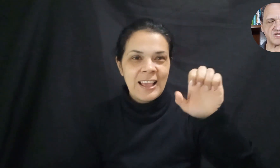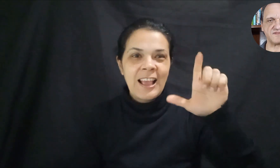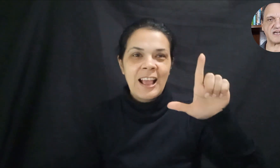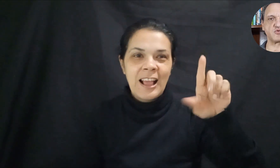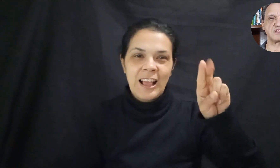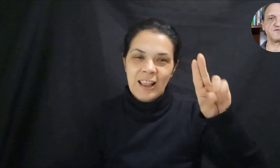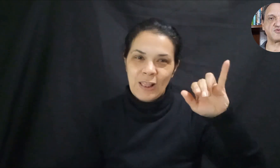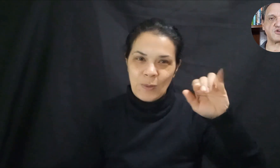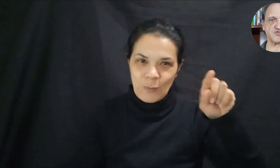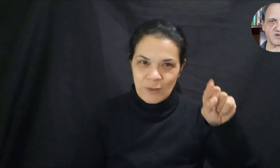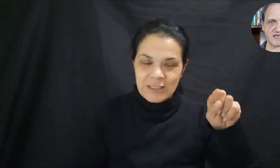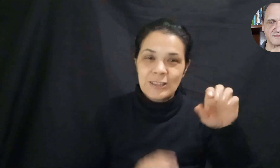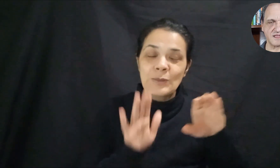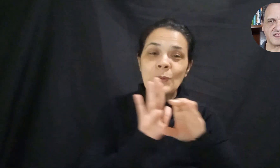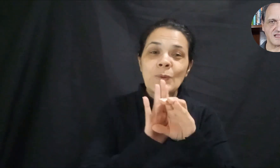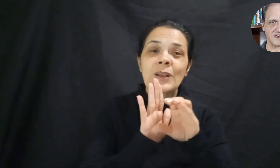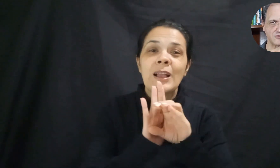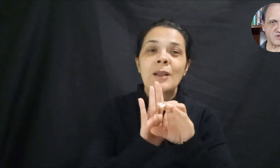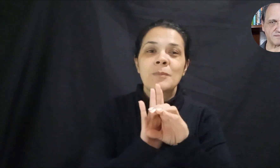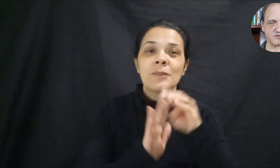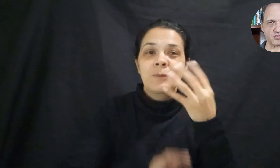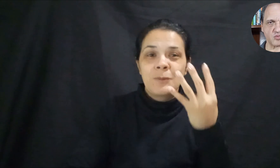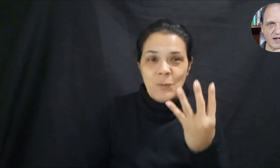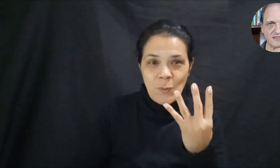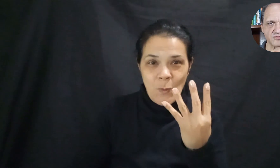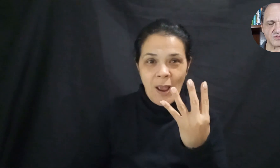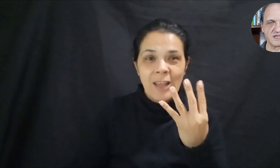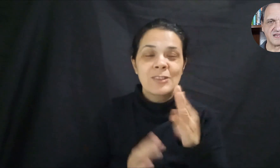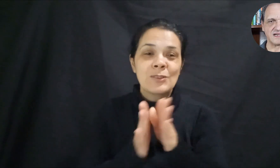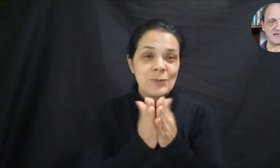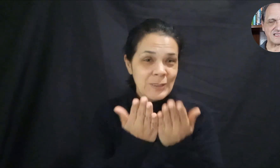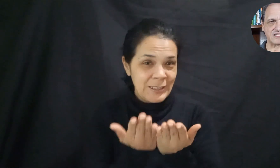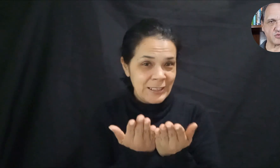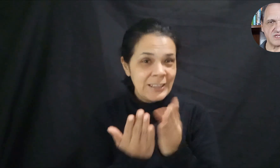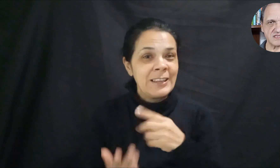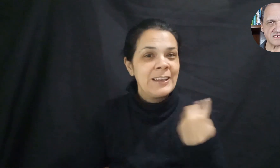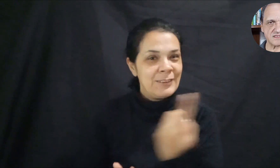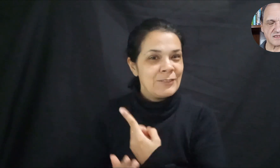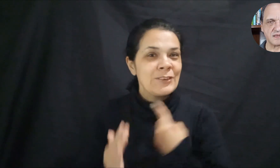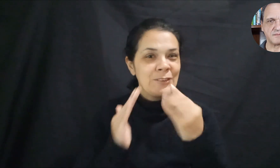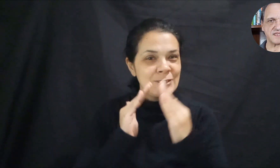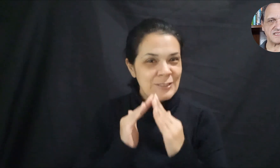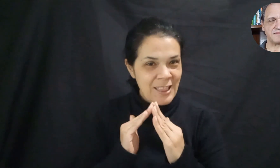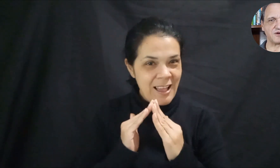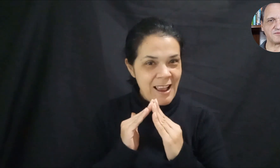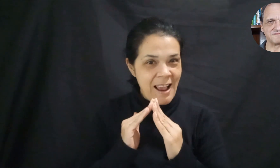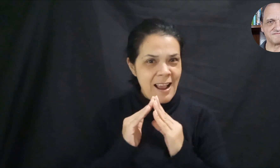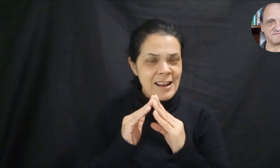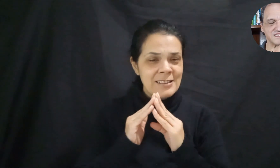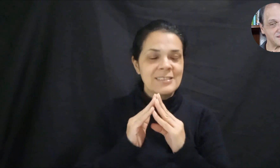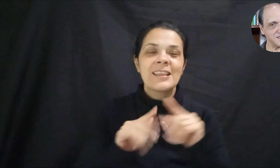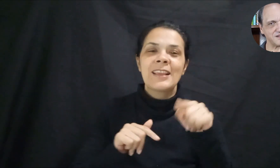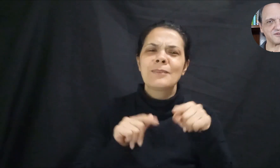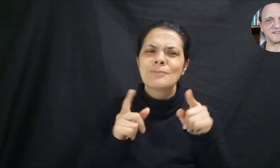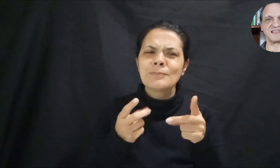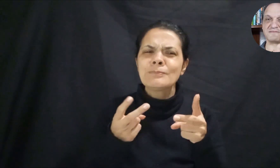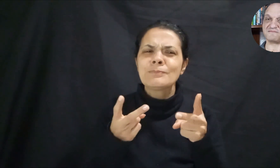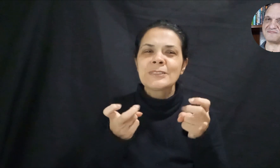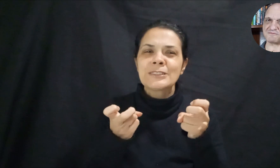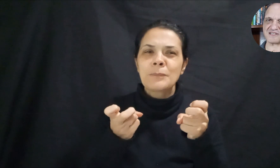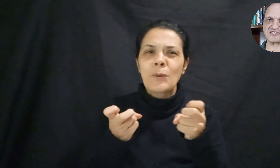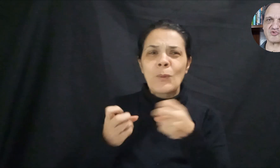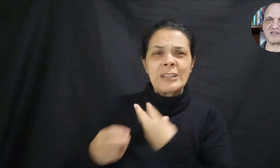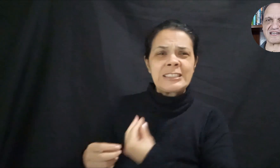de Chico Xavier no livro Nosso Lar. Lá no capítulo 4, André Luiz percebeu que